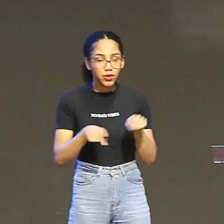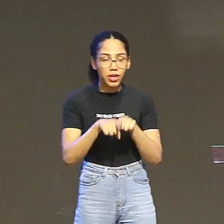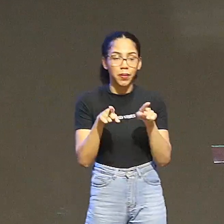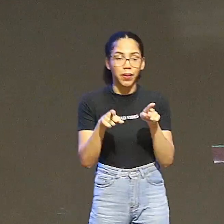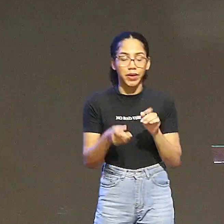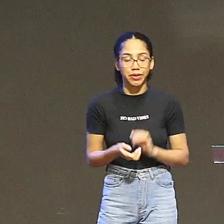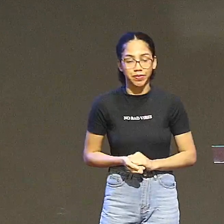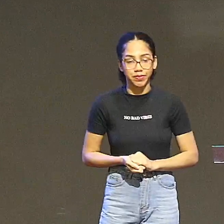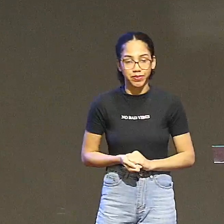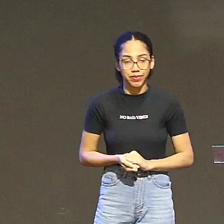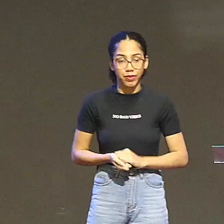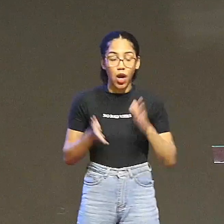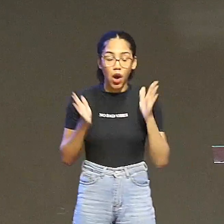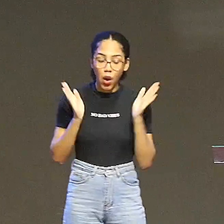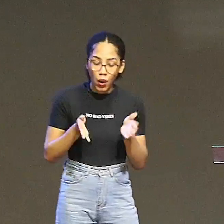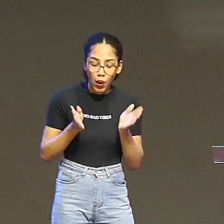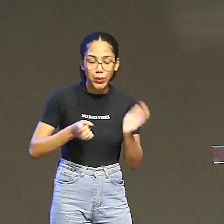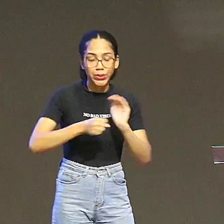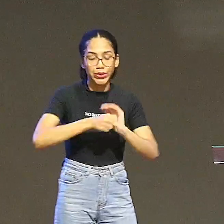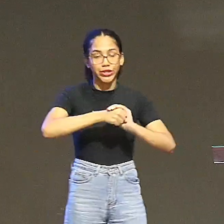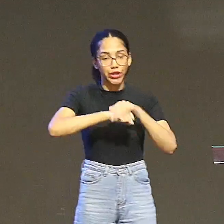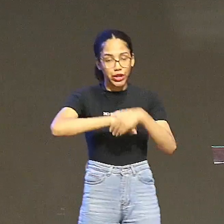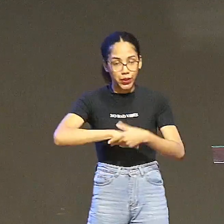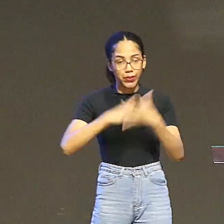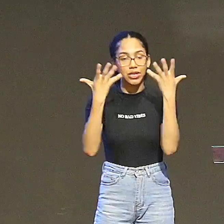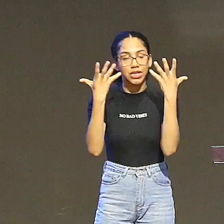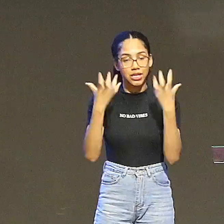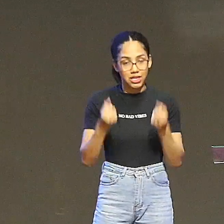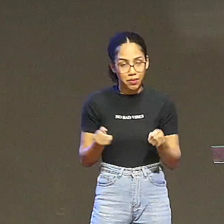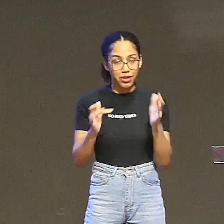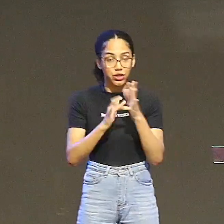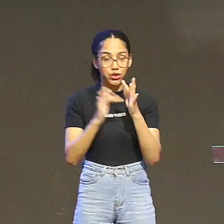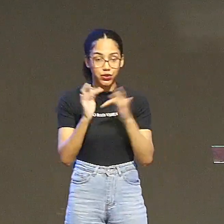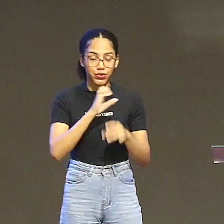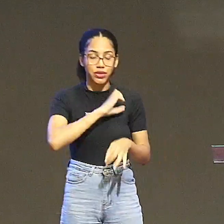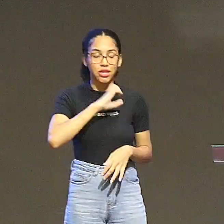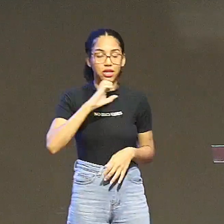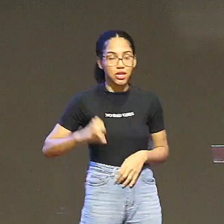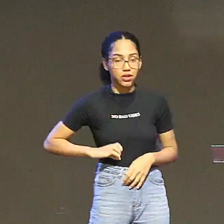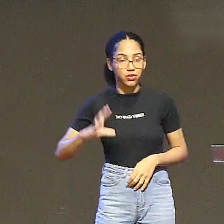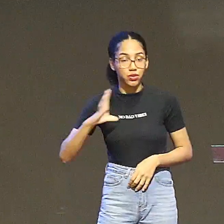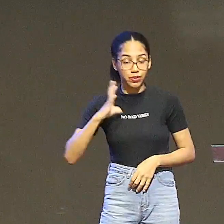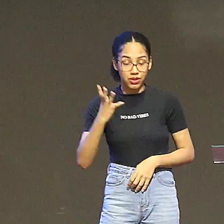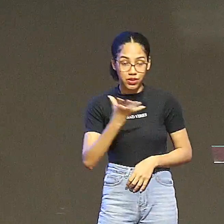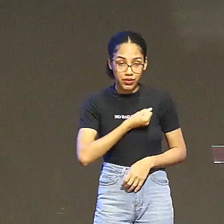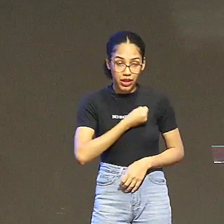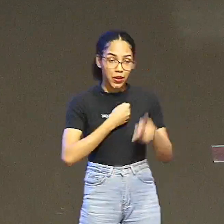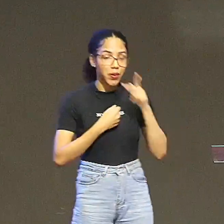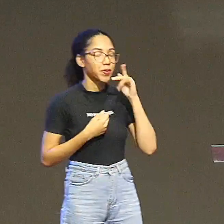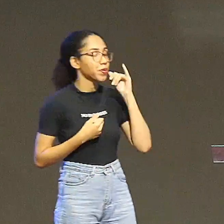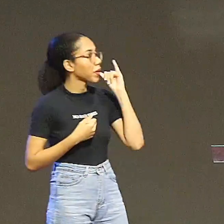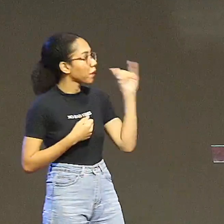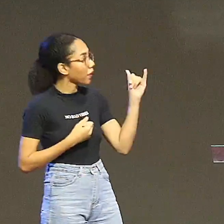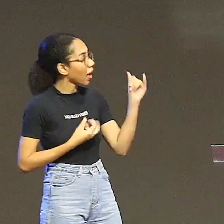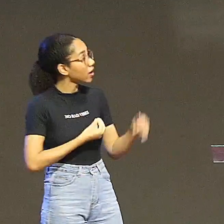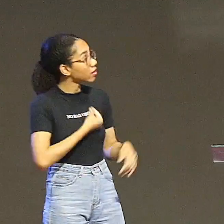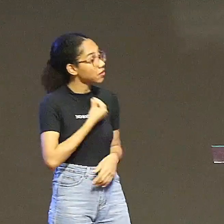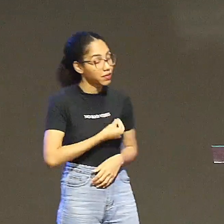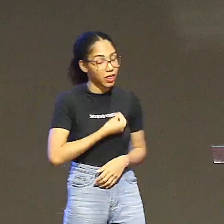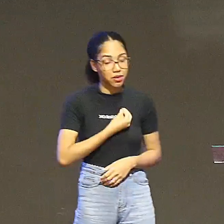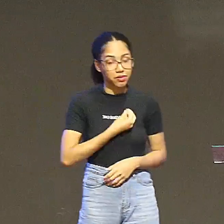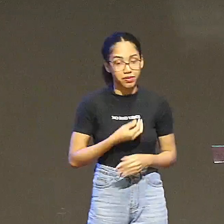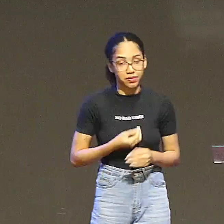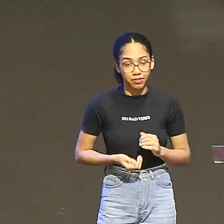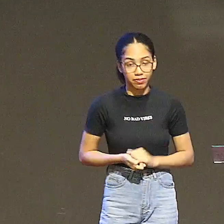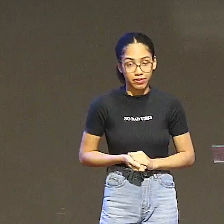essa a noite você receber a Cristo como seu senhor e ter um pai na sua vida